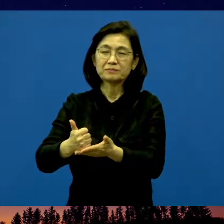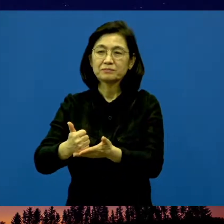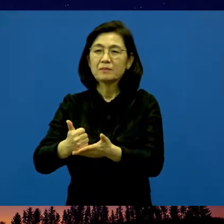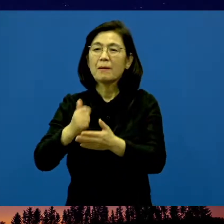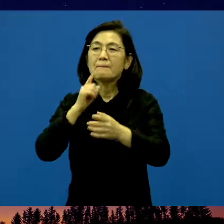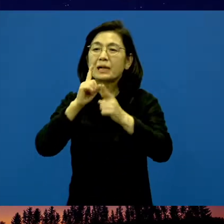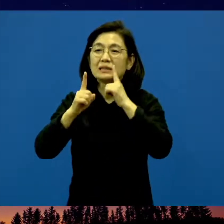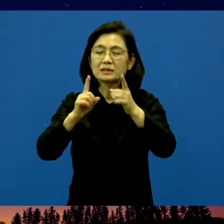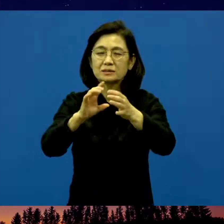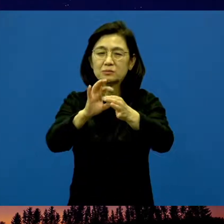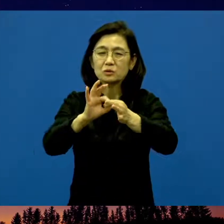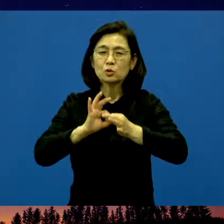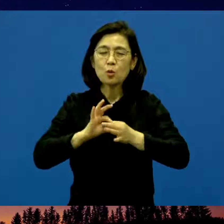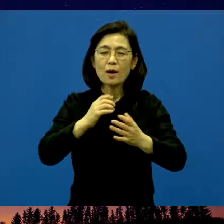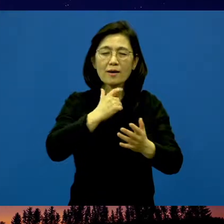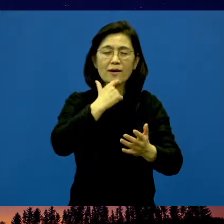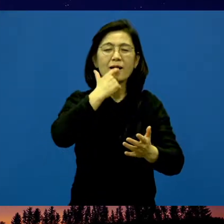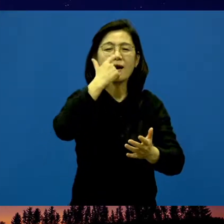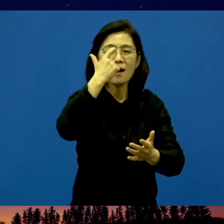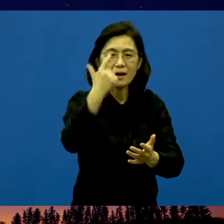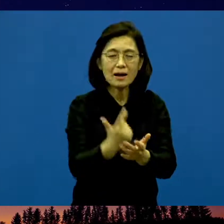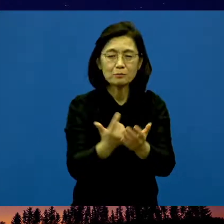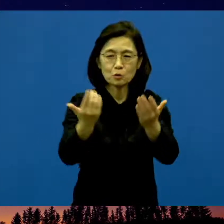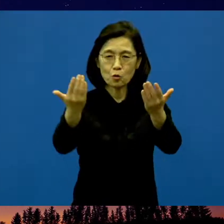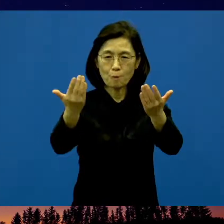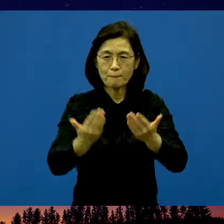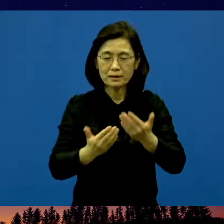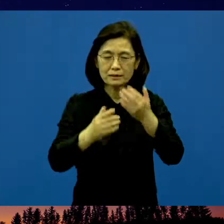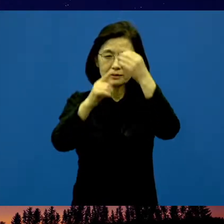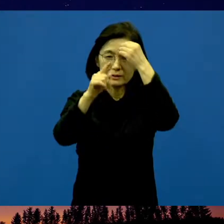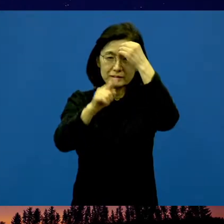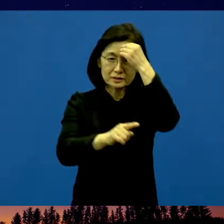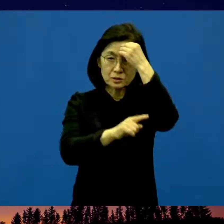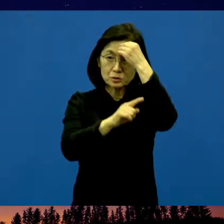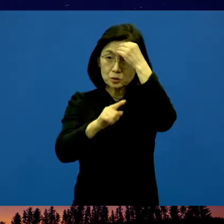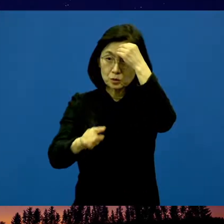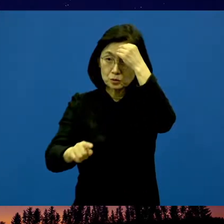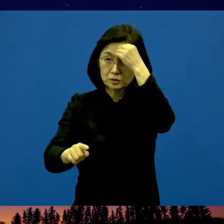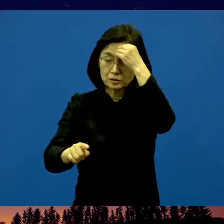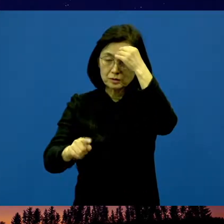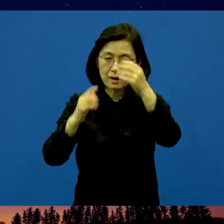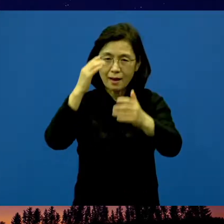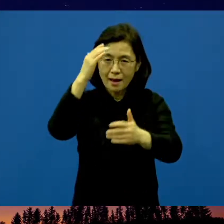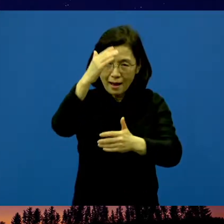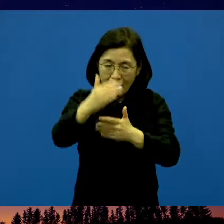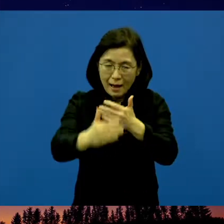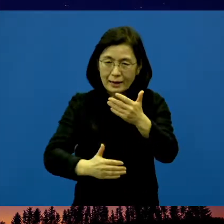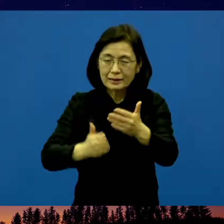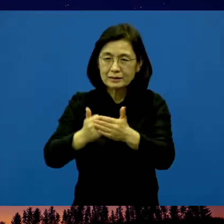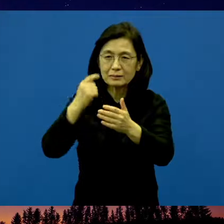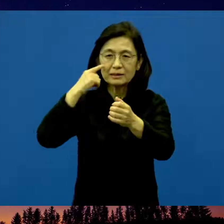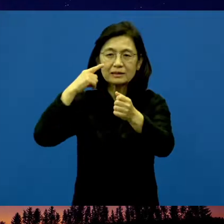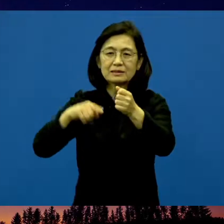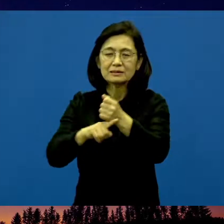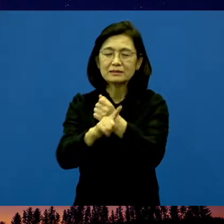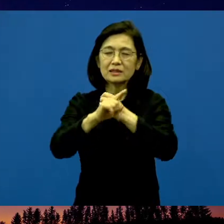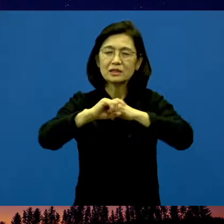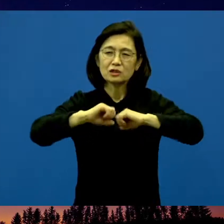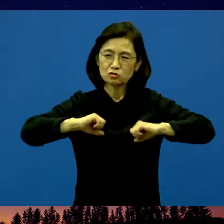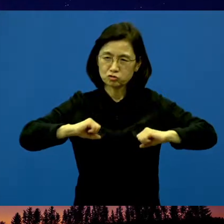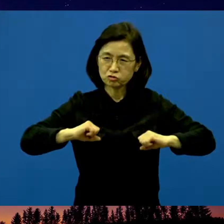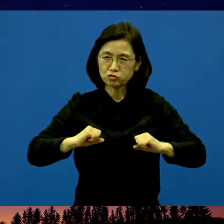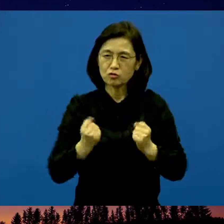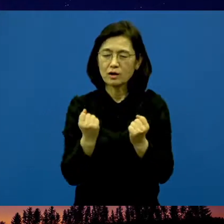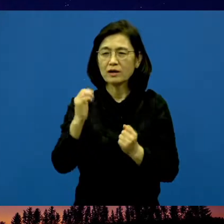말씀을 통하여 감동받은 성도들이 각각 하나님에게 반응하는 것을 보게 되죠.